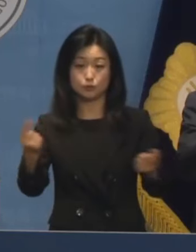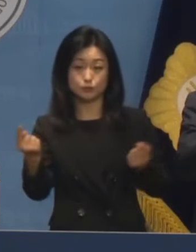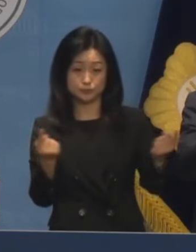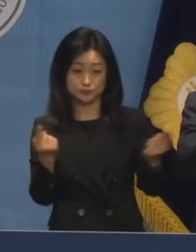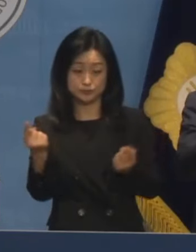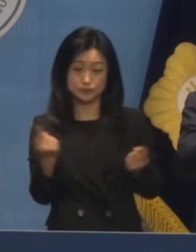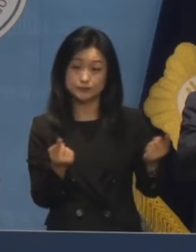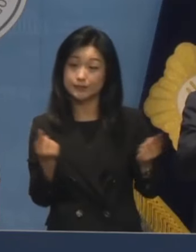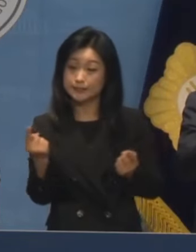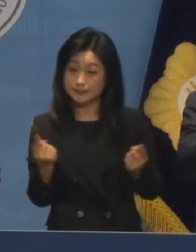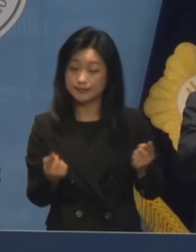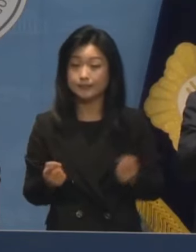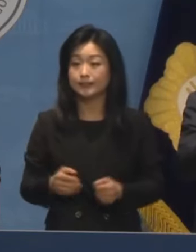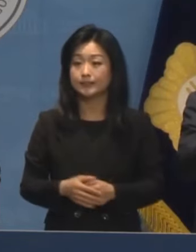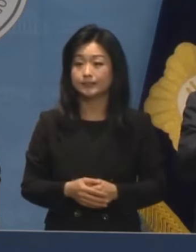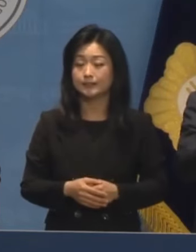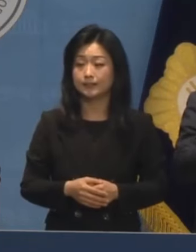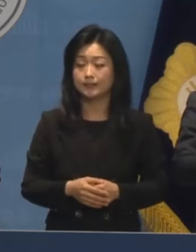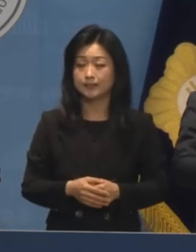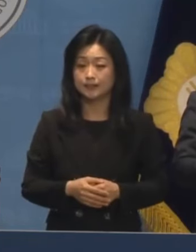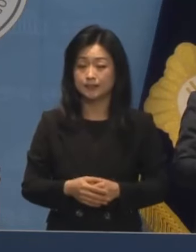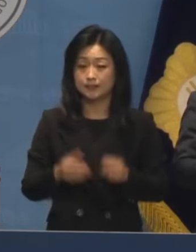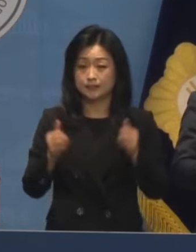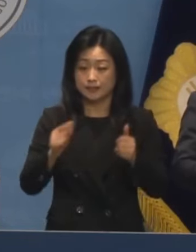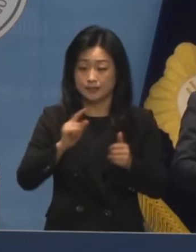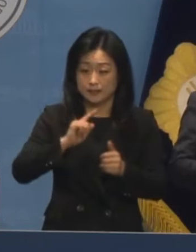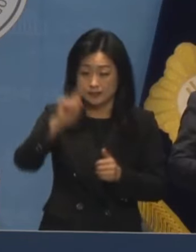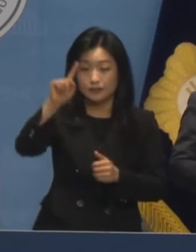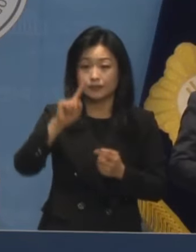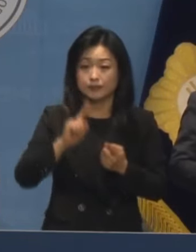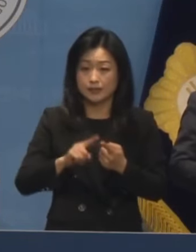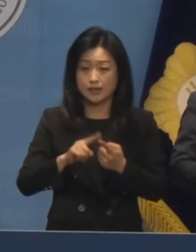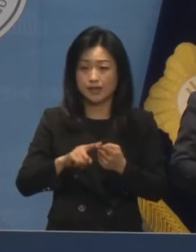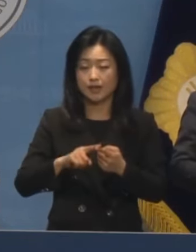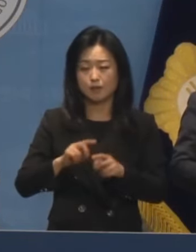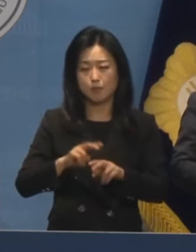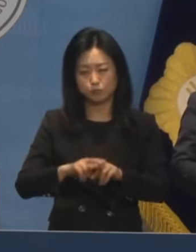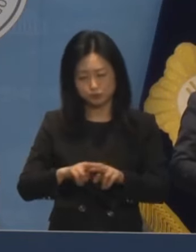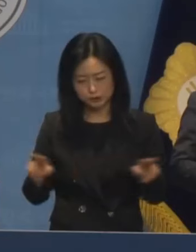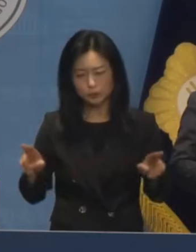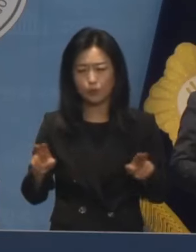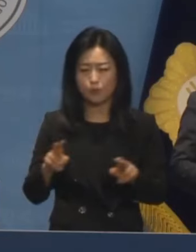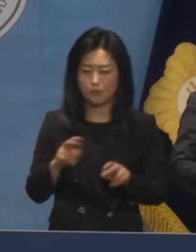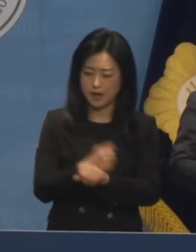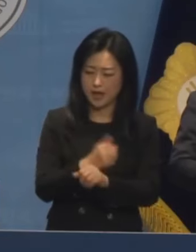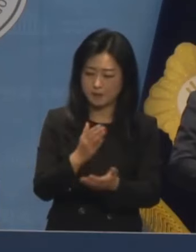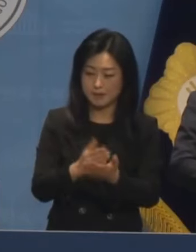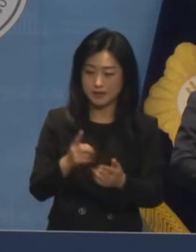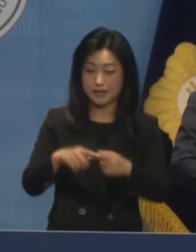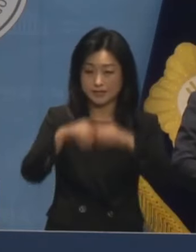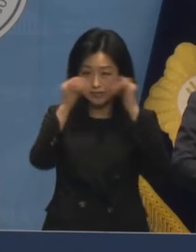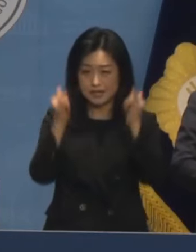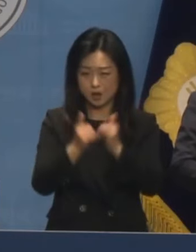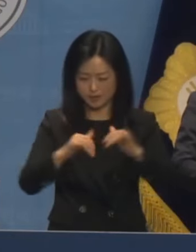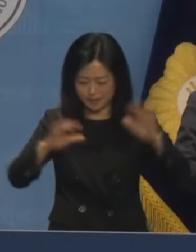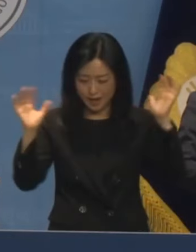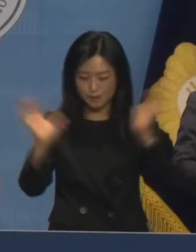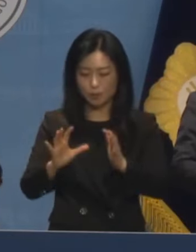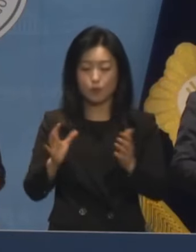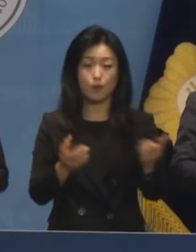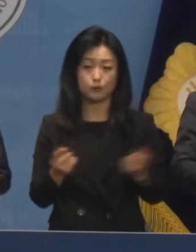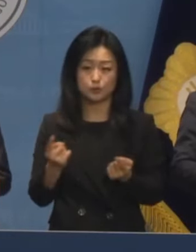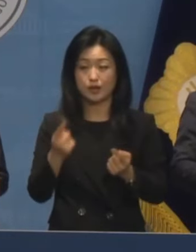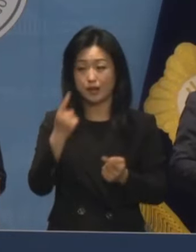대화를 어 손배 가압류 형사고소 치아와 관련된 부분에서 사회적 대화를 하자는 제안을